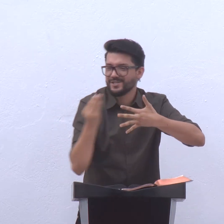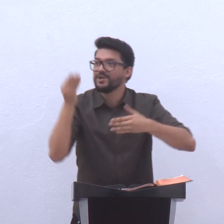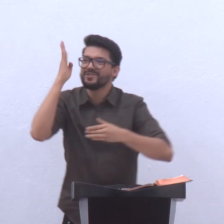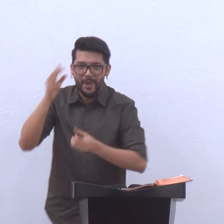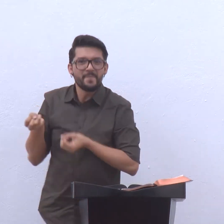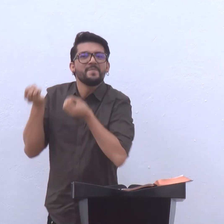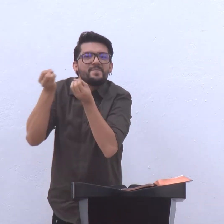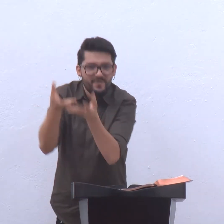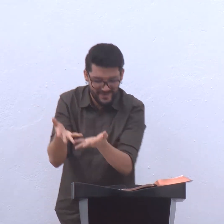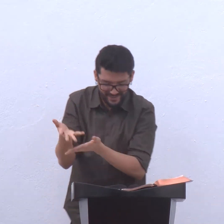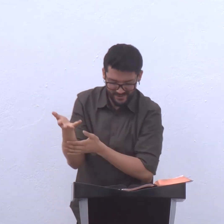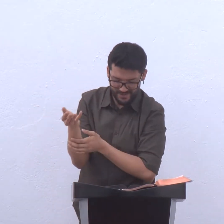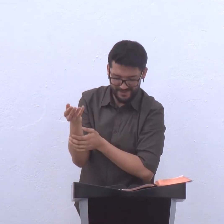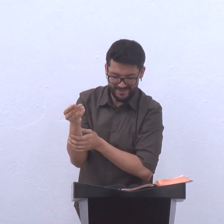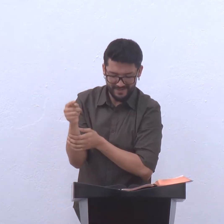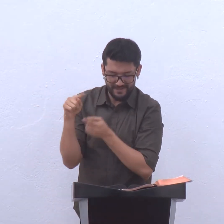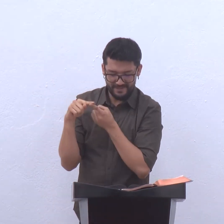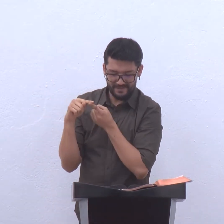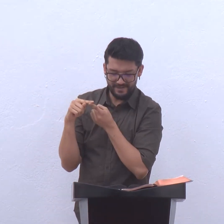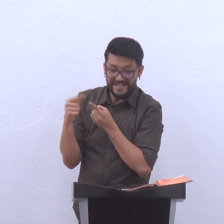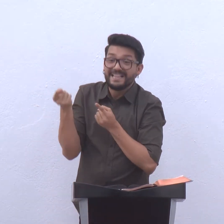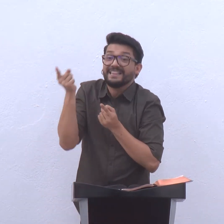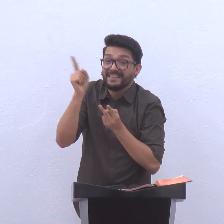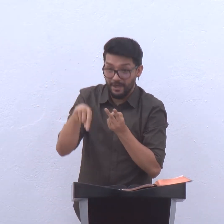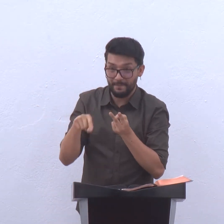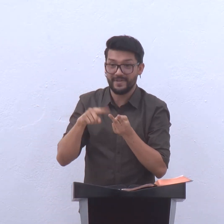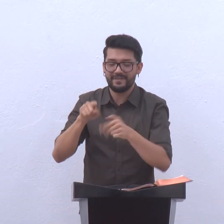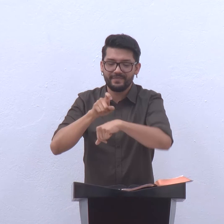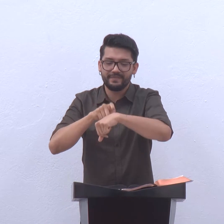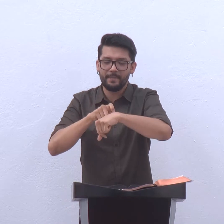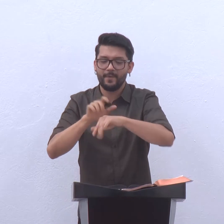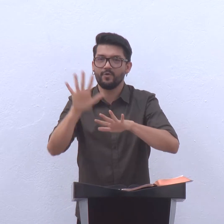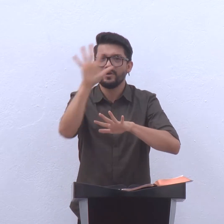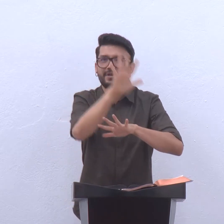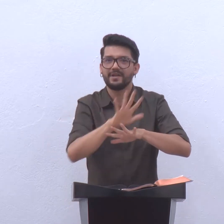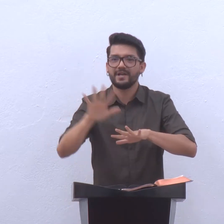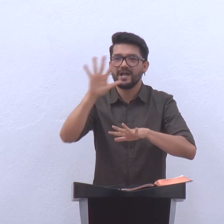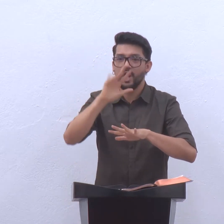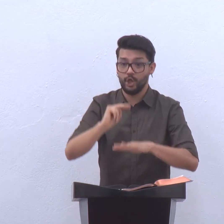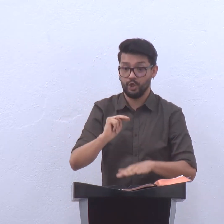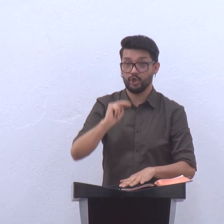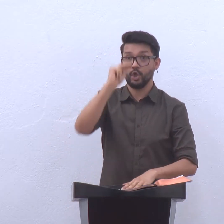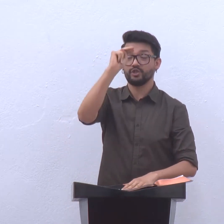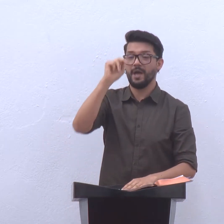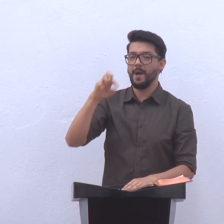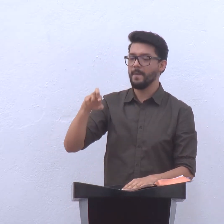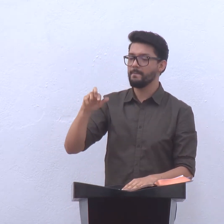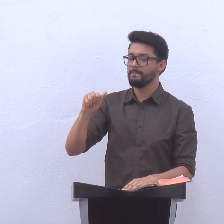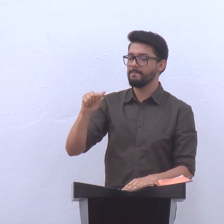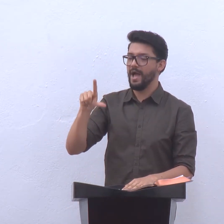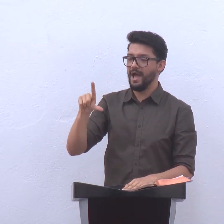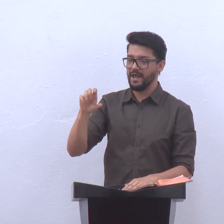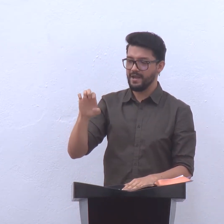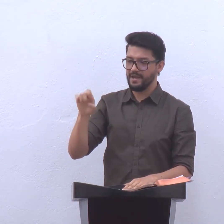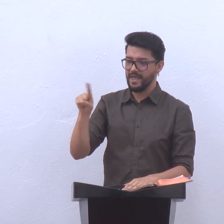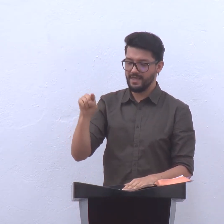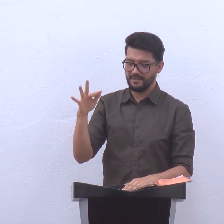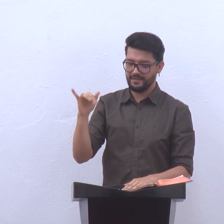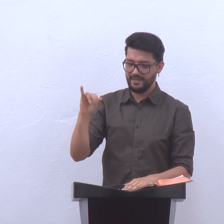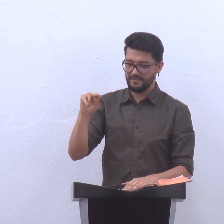entiende que en el desierto, en el tiempo del Éxodo, Dios fue provisión para su necesidad. En el tiempo